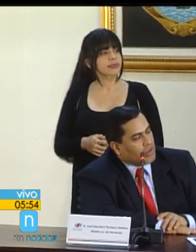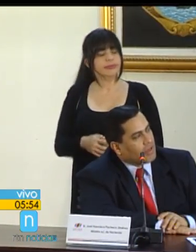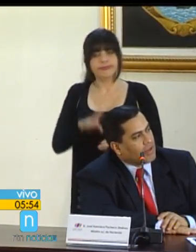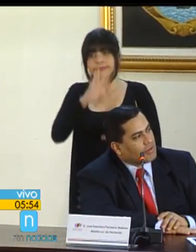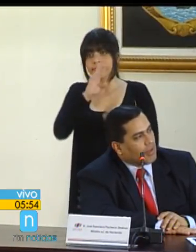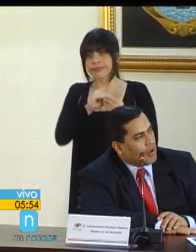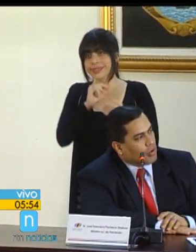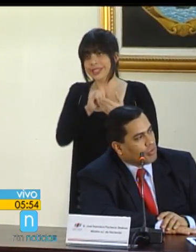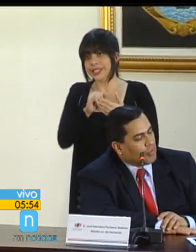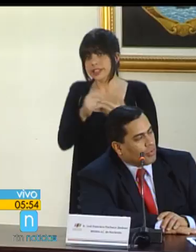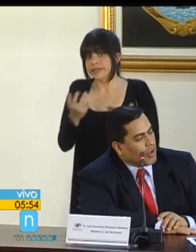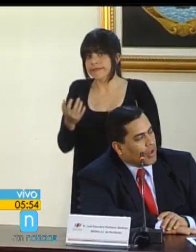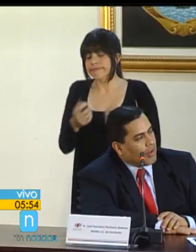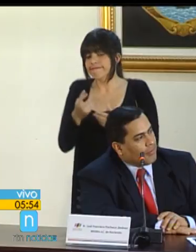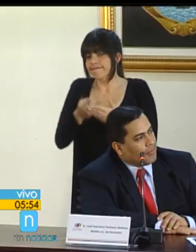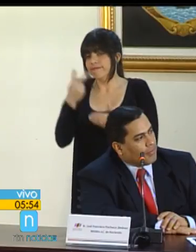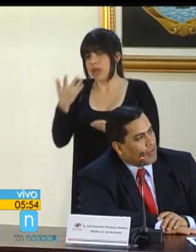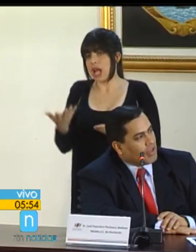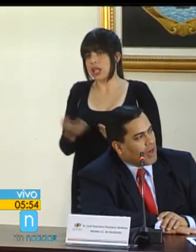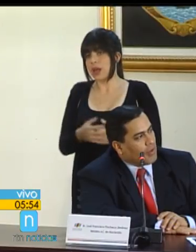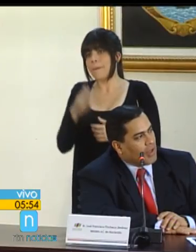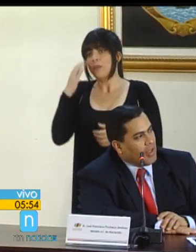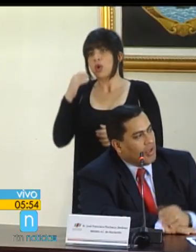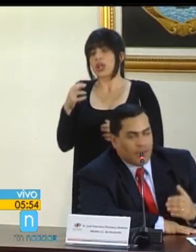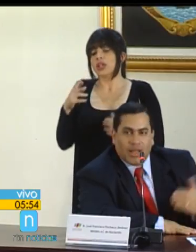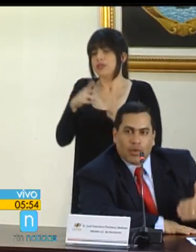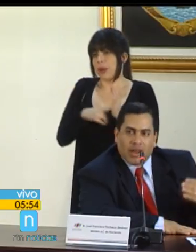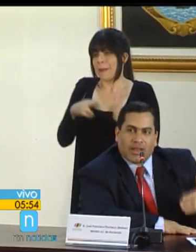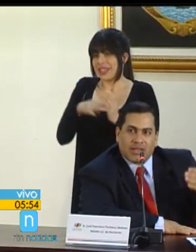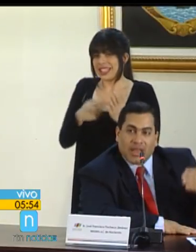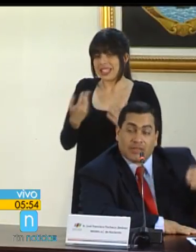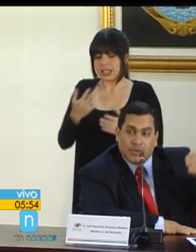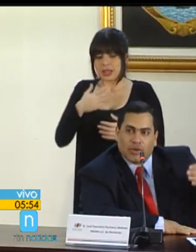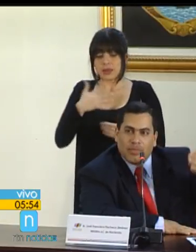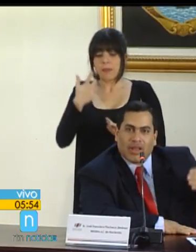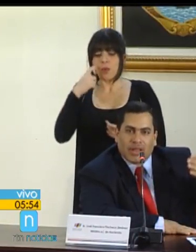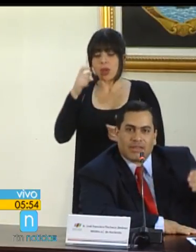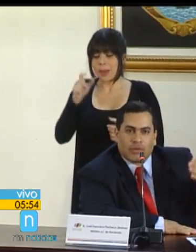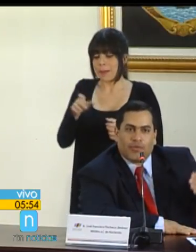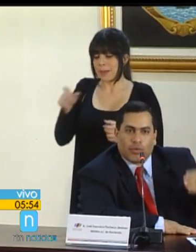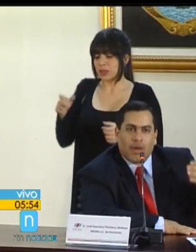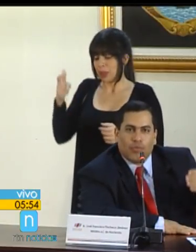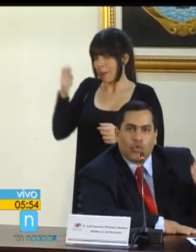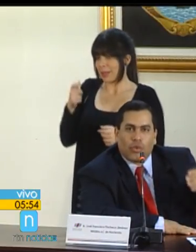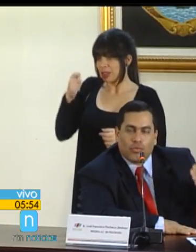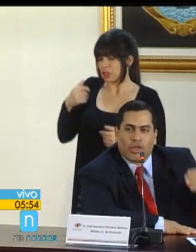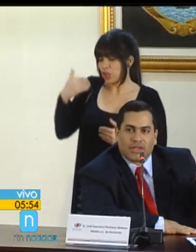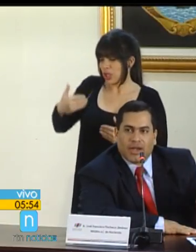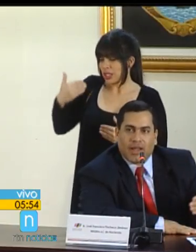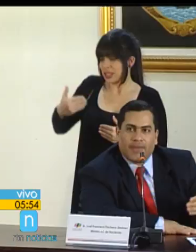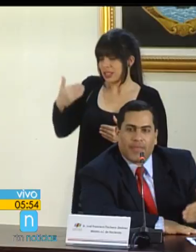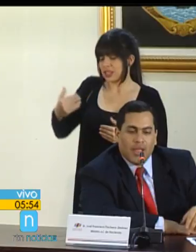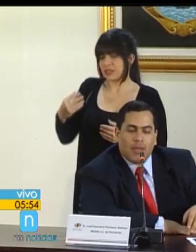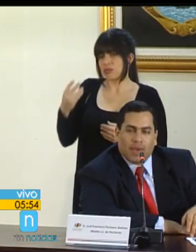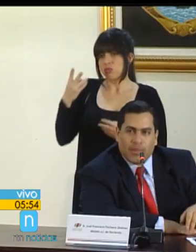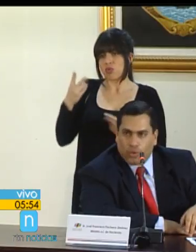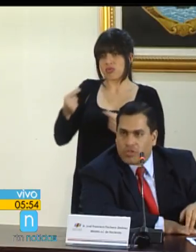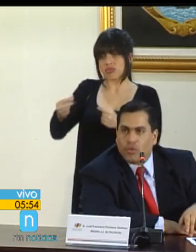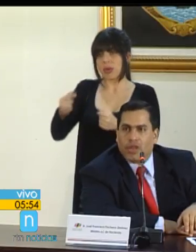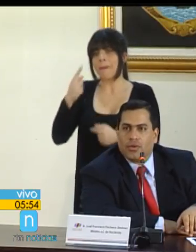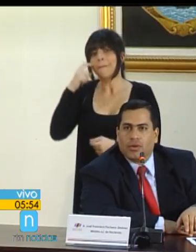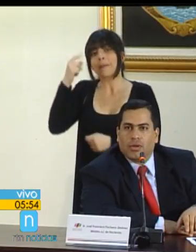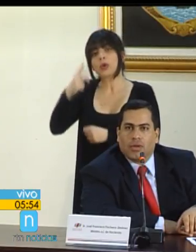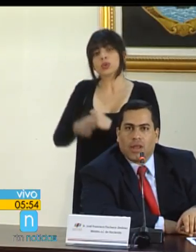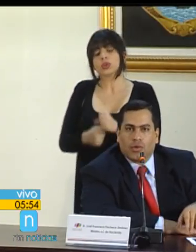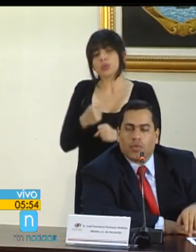creo que es valioso reiterarlo aquí, dado que las pensiones vienen creciendo de forma muy, muy acelerada. Para el